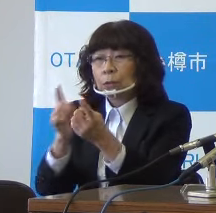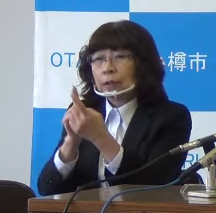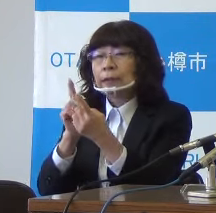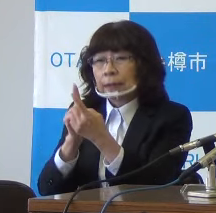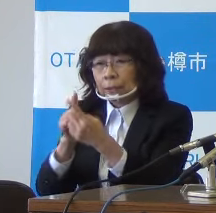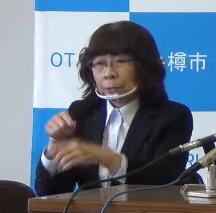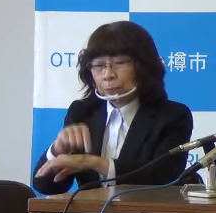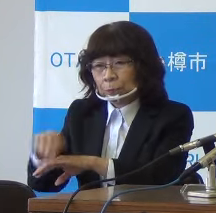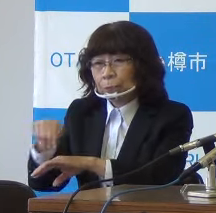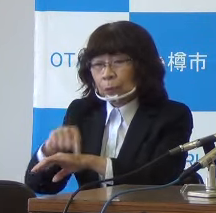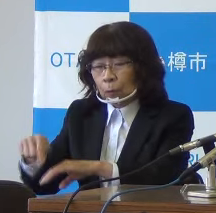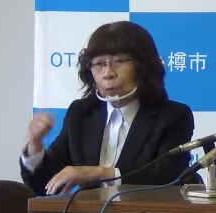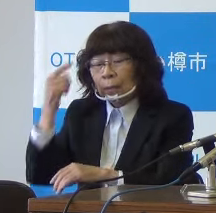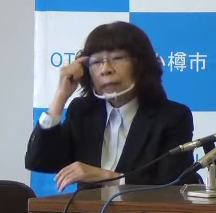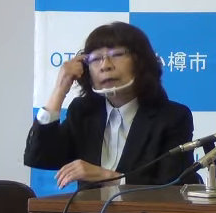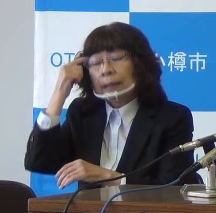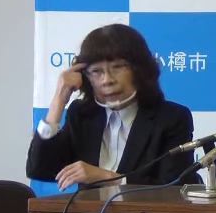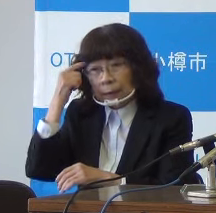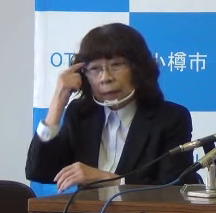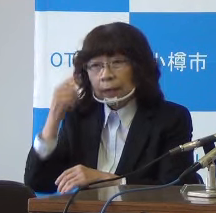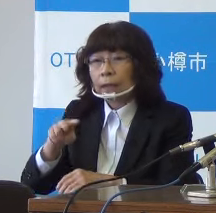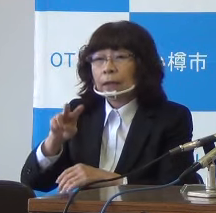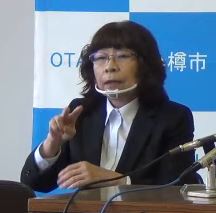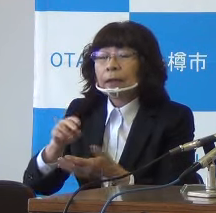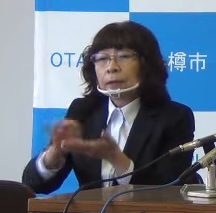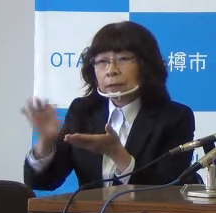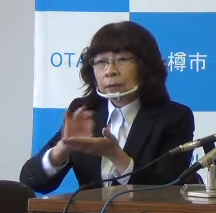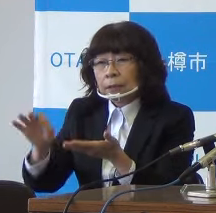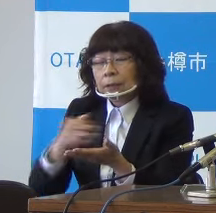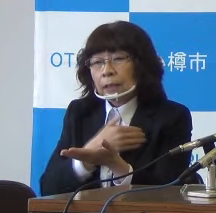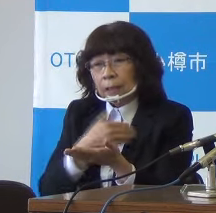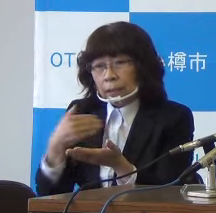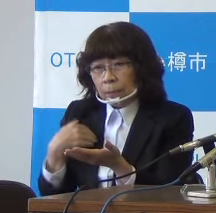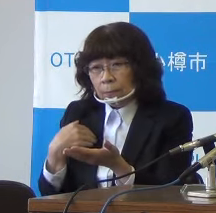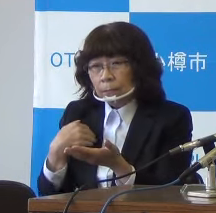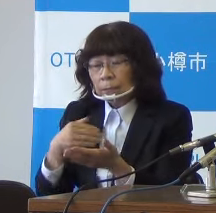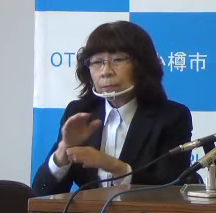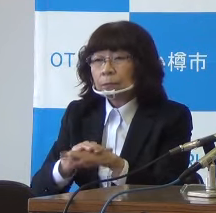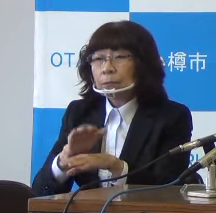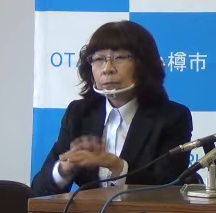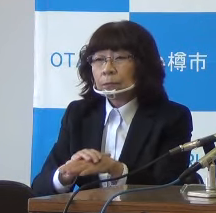講じた上で利用可としております。